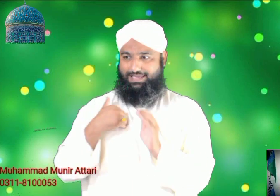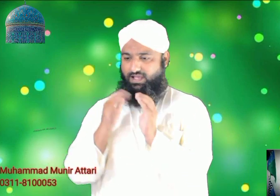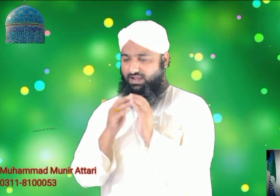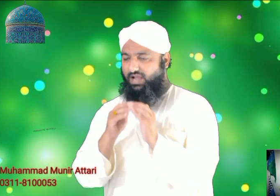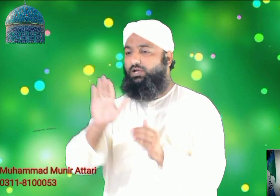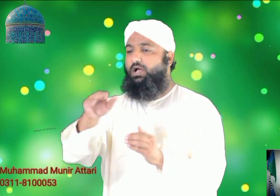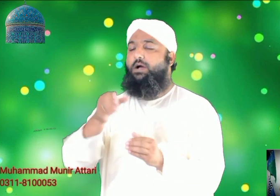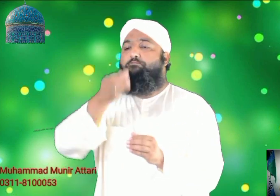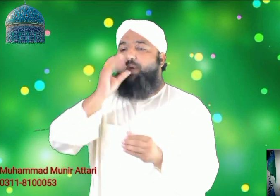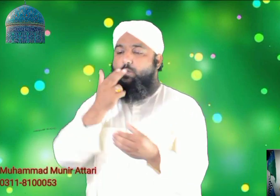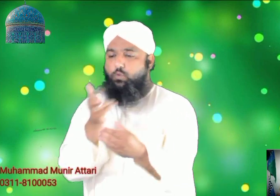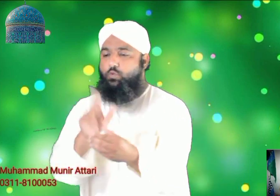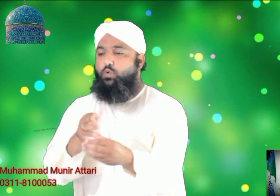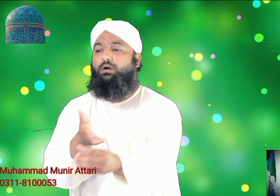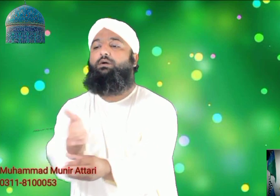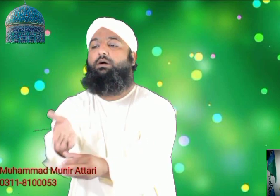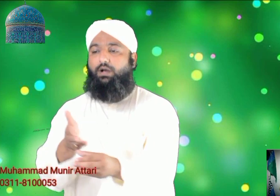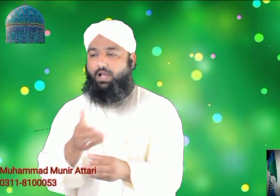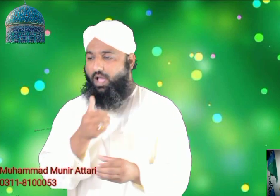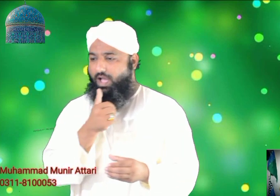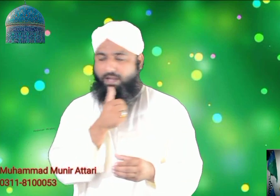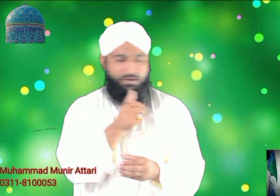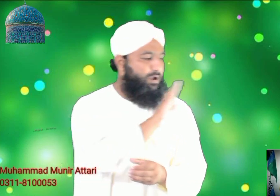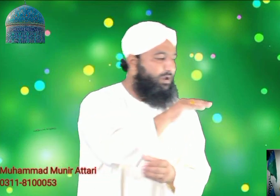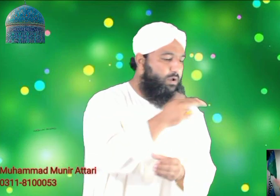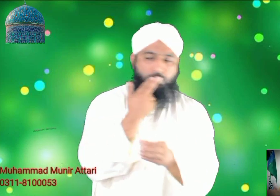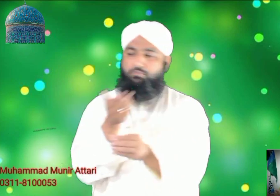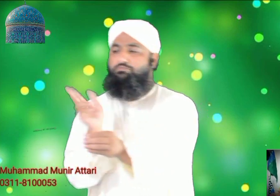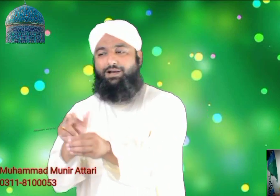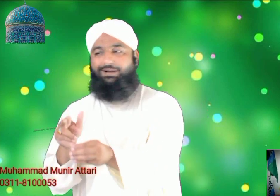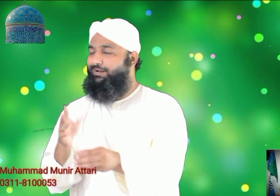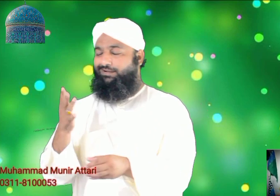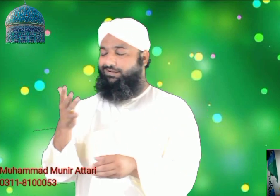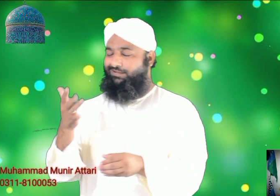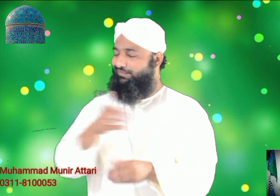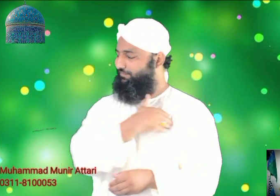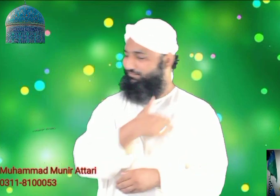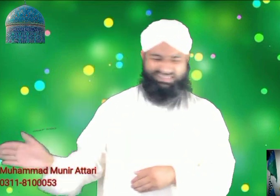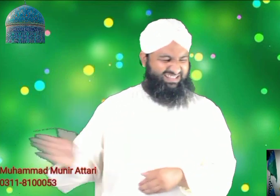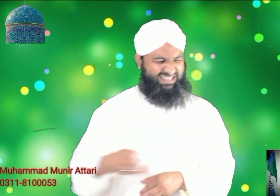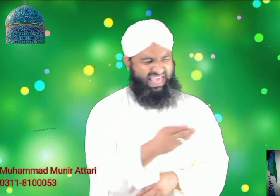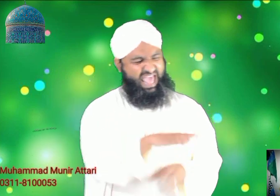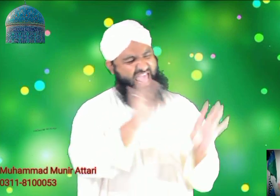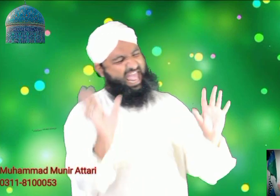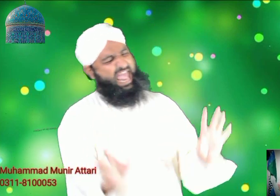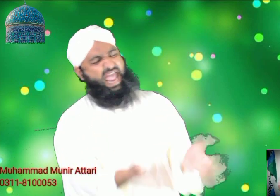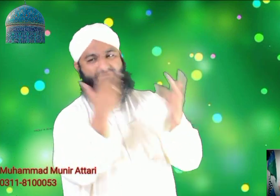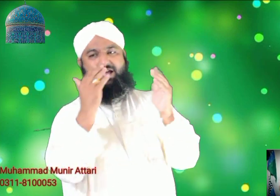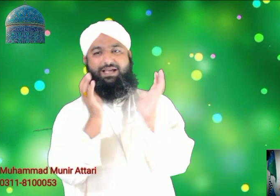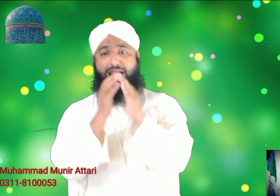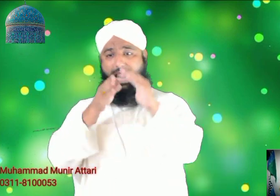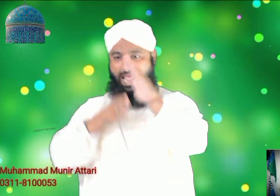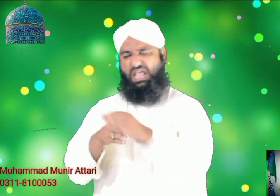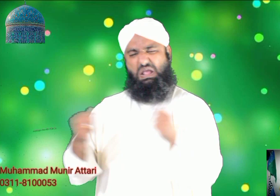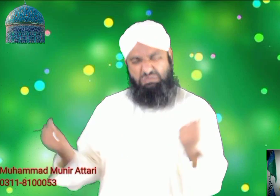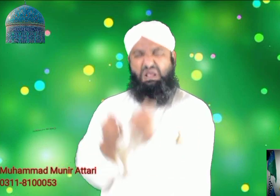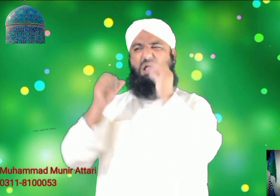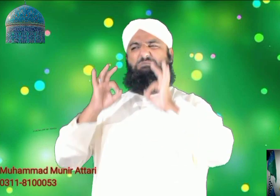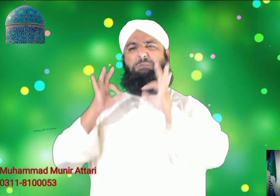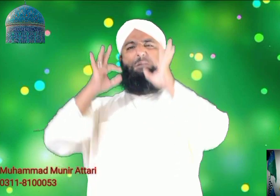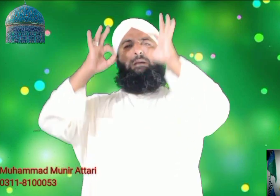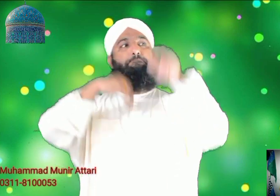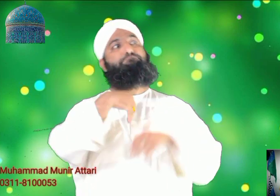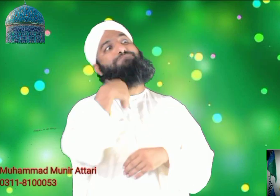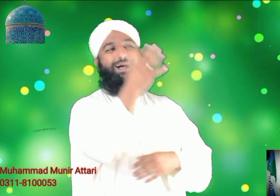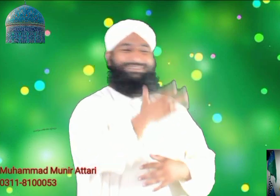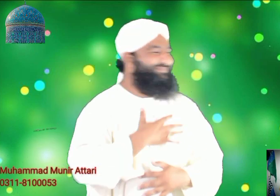ذرا دم کر دو, ابا جان ذرا دم کر دو. ان کو پتا ہے اس کے دم میں ہی دم نہیں ہے, گھر میں کیا برا حال ہے ان کو پتا ہے نا. تو تو مزہ